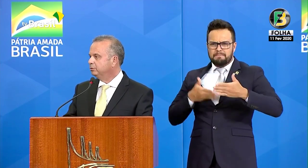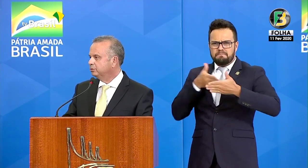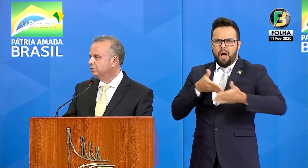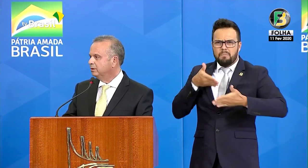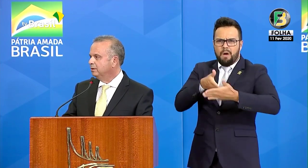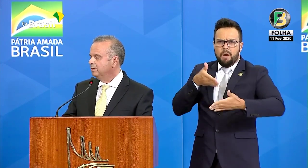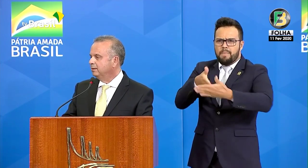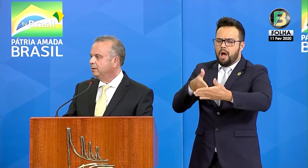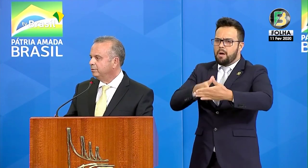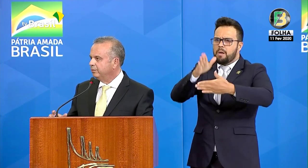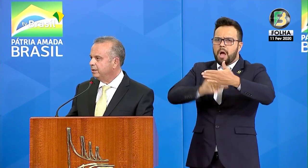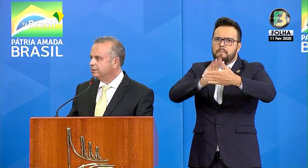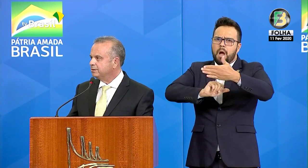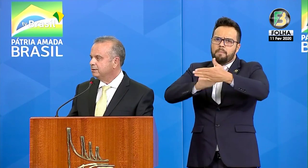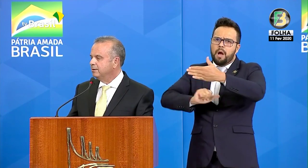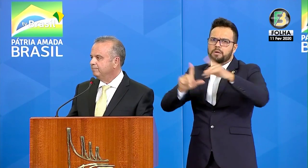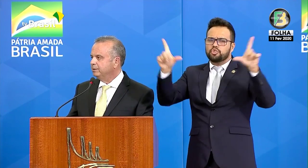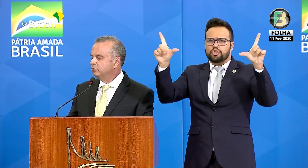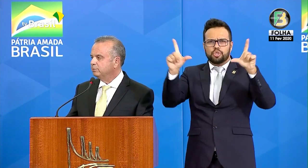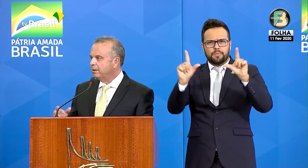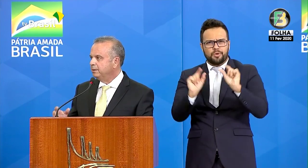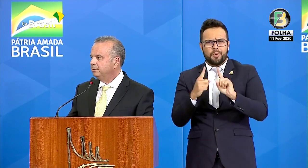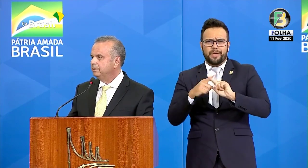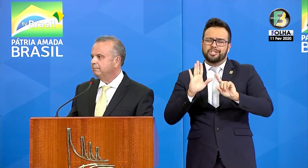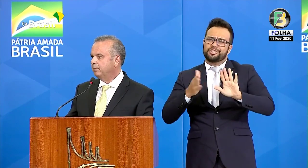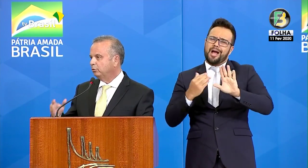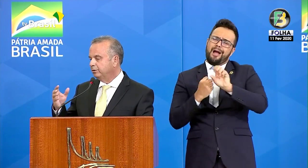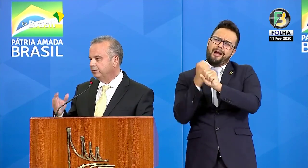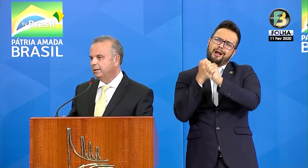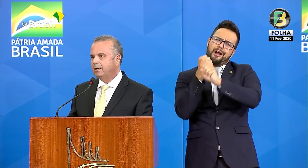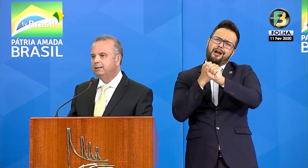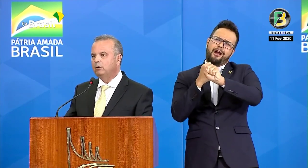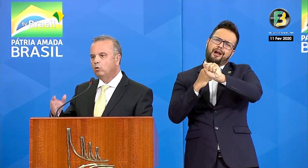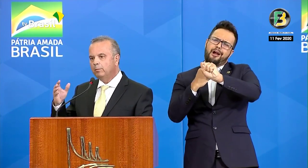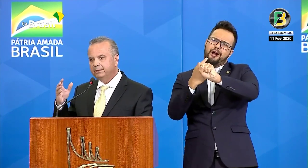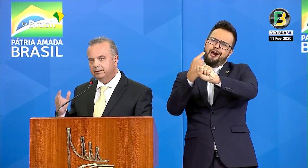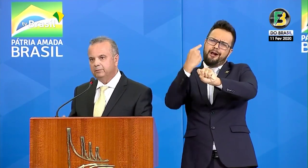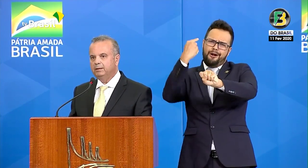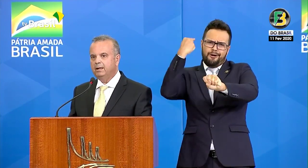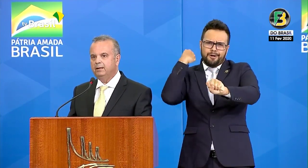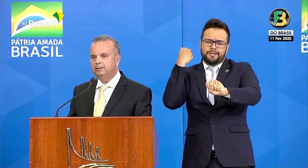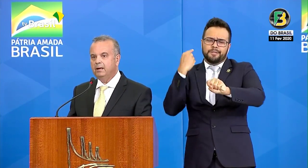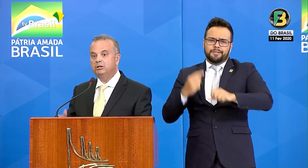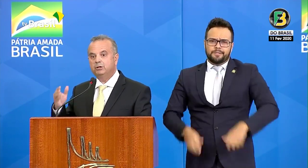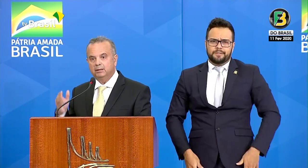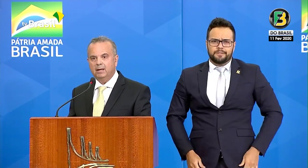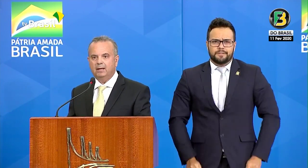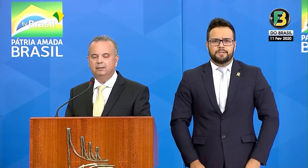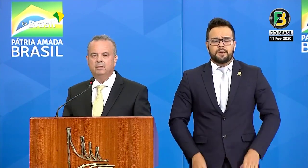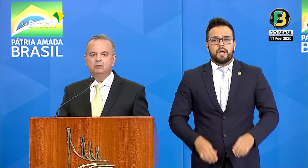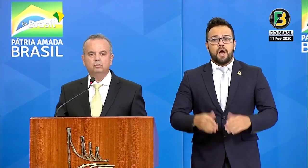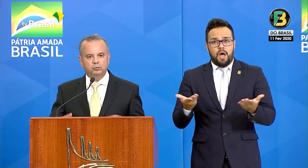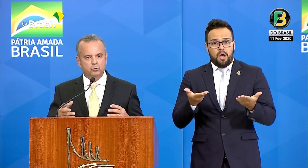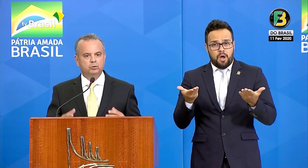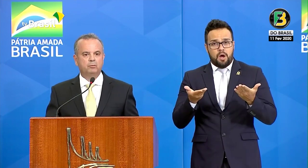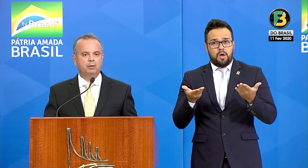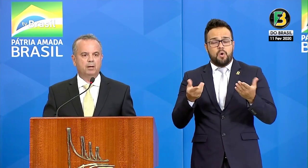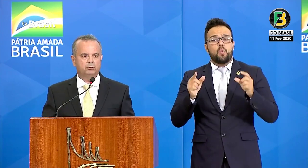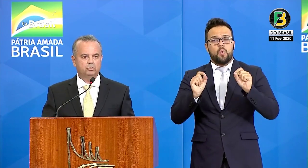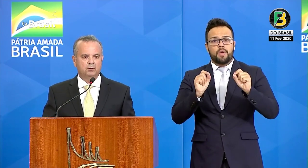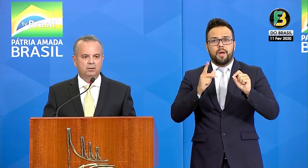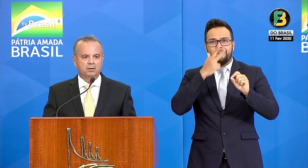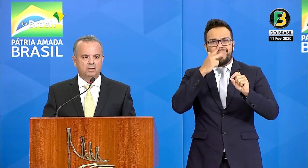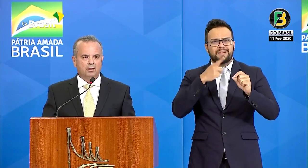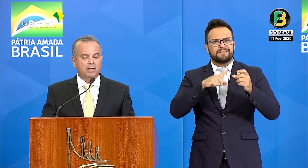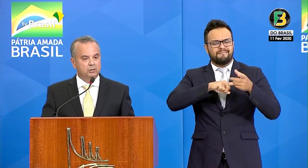dezenas de anos e que, ao invés de nos permitir produtividade, competitividade, agilidade, nos puxam